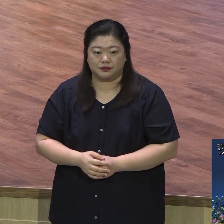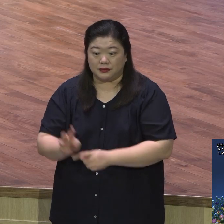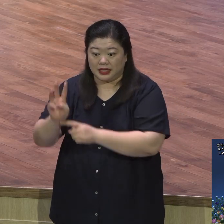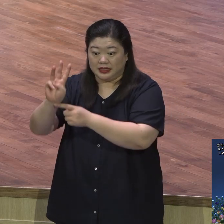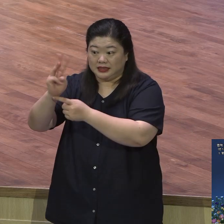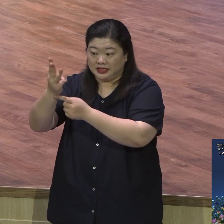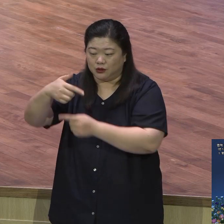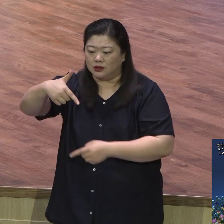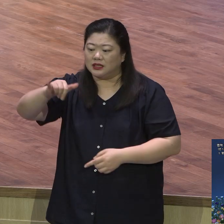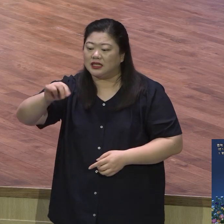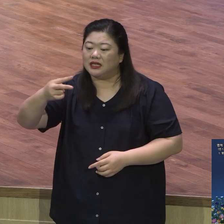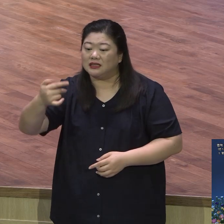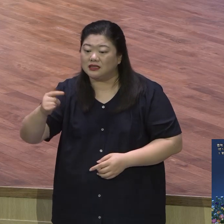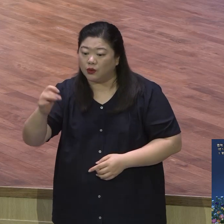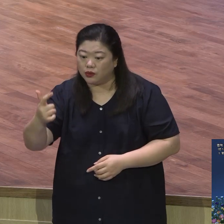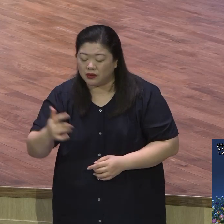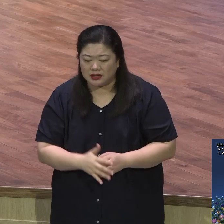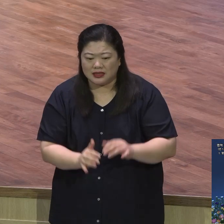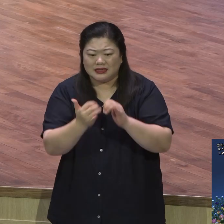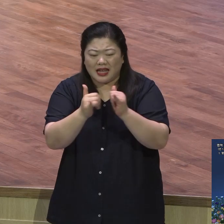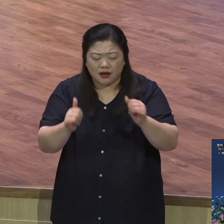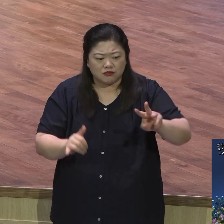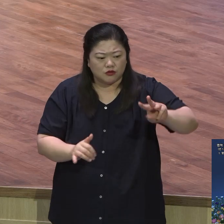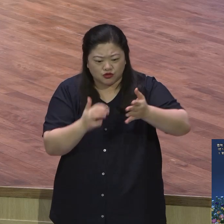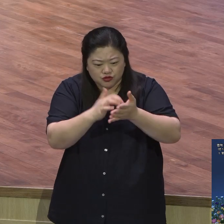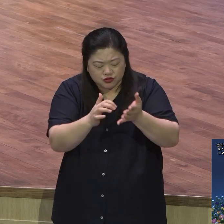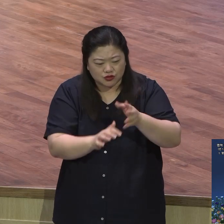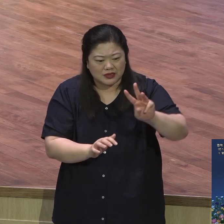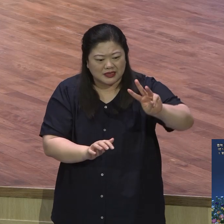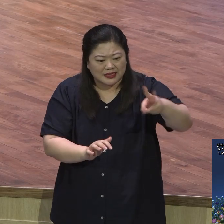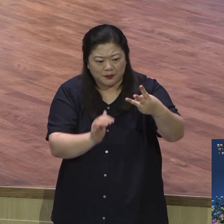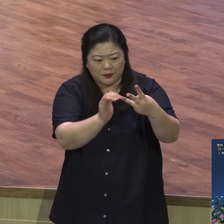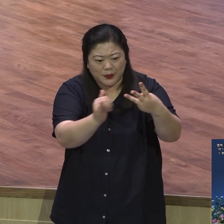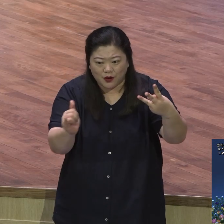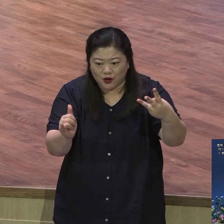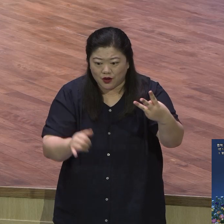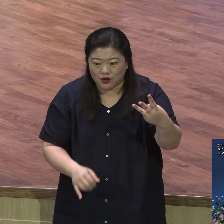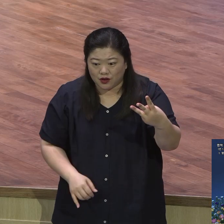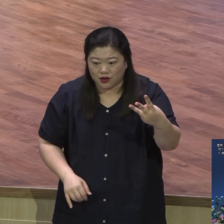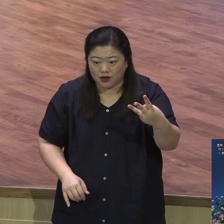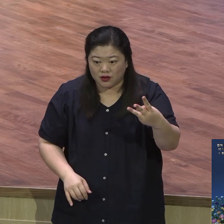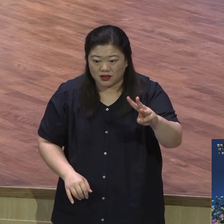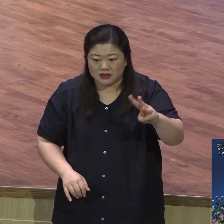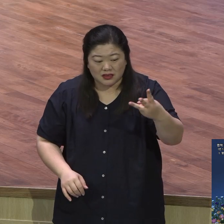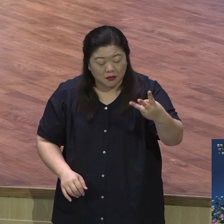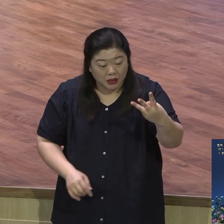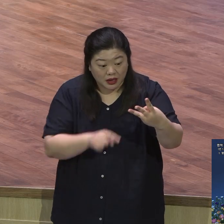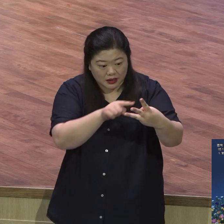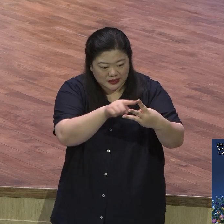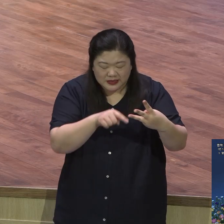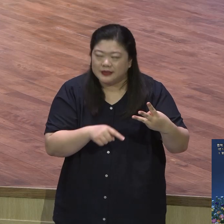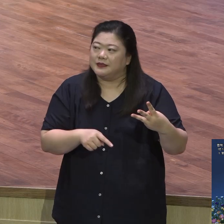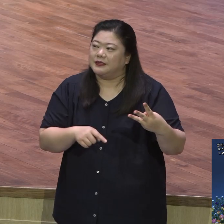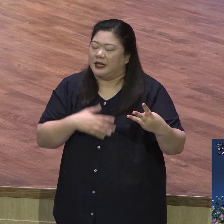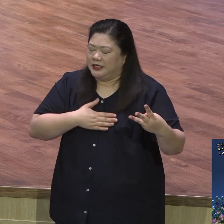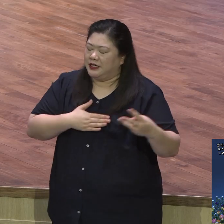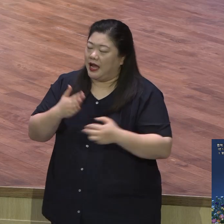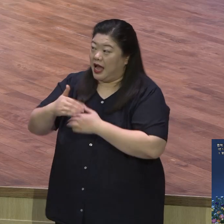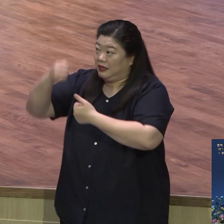말이 용사지 뭐 한 필요 없지요. 연약하지. 용사 이 사람의 은약 잡고 나가죠.